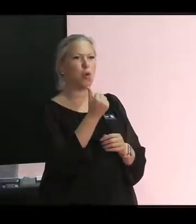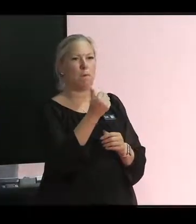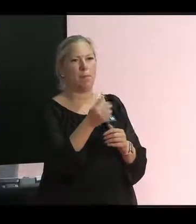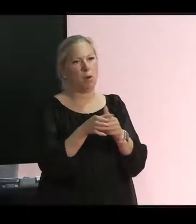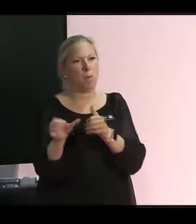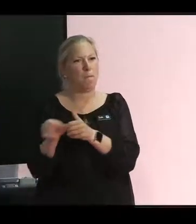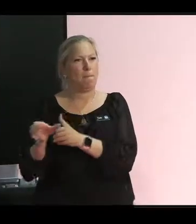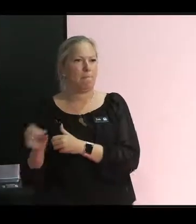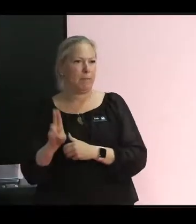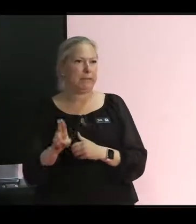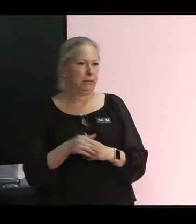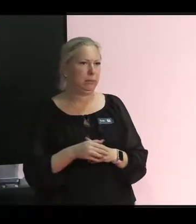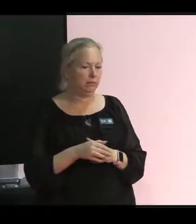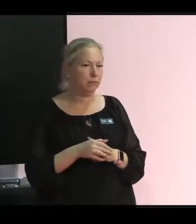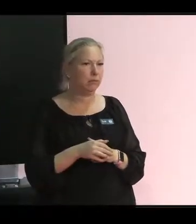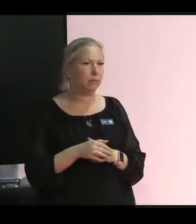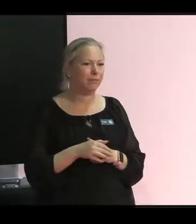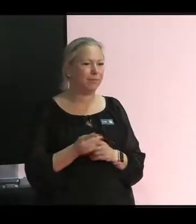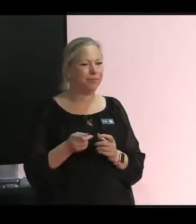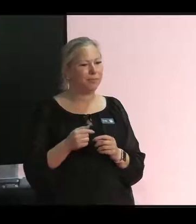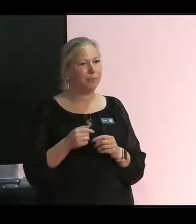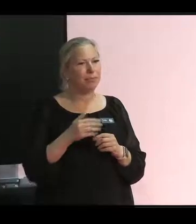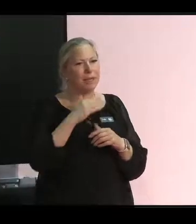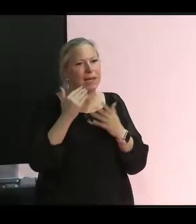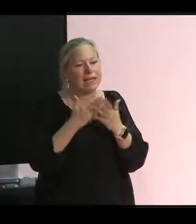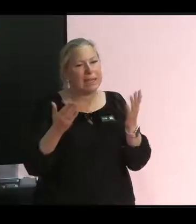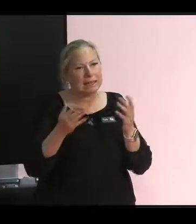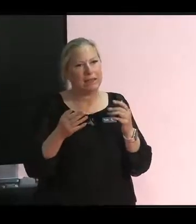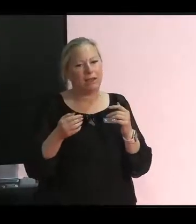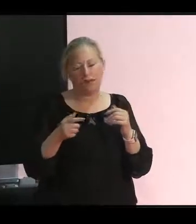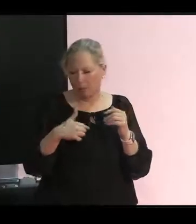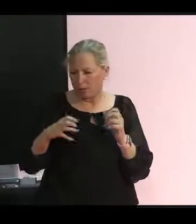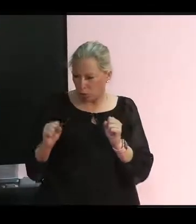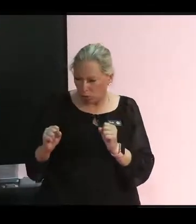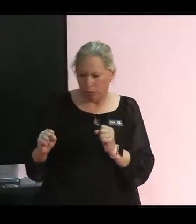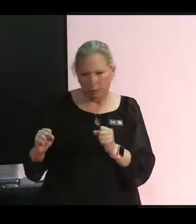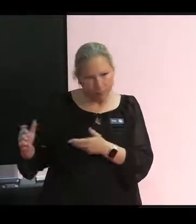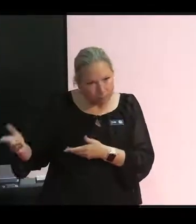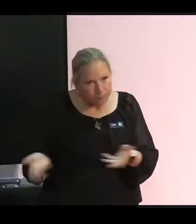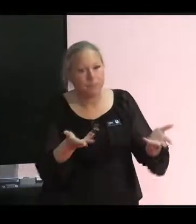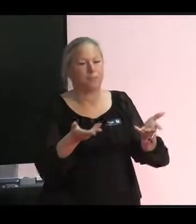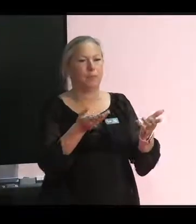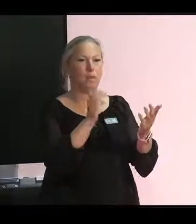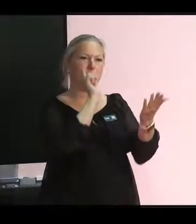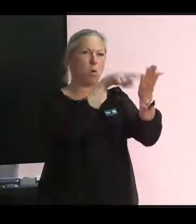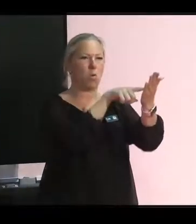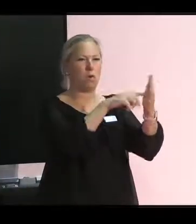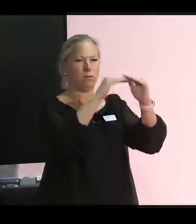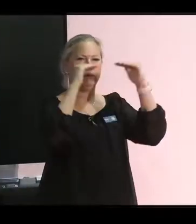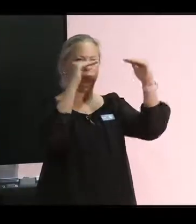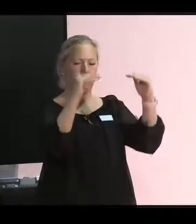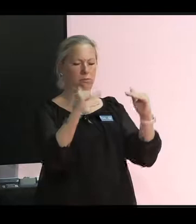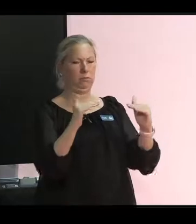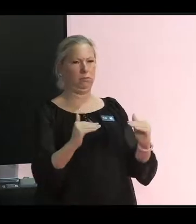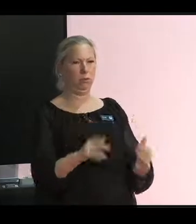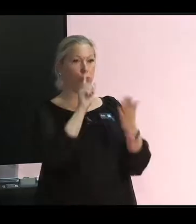groups. Och det räcker liksom inte, utan man måste skriva ut mål och indikatorer för att se